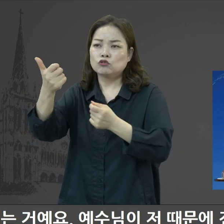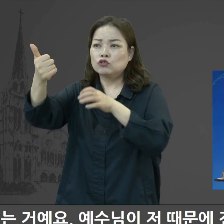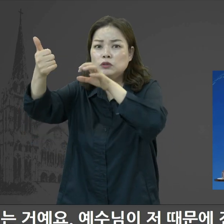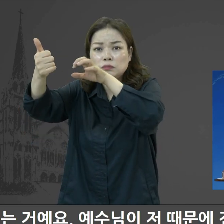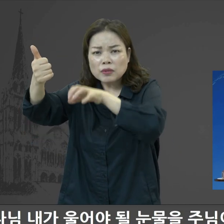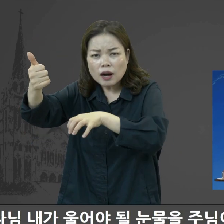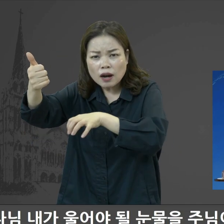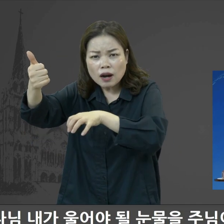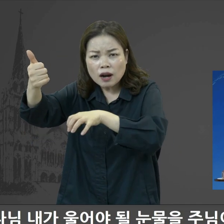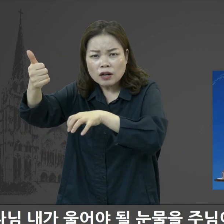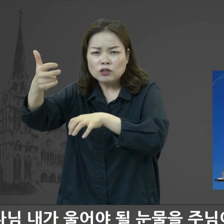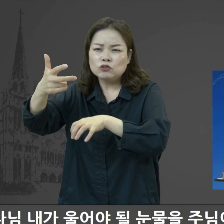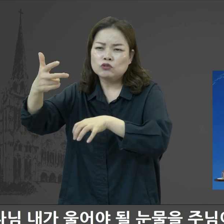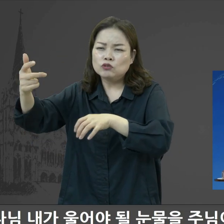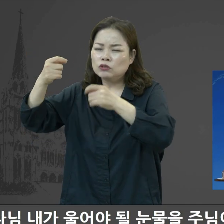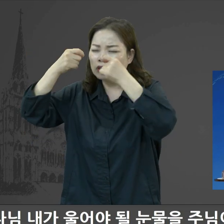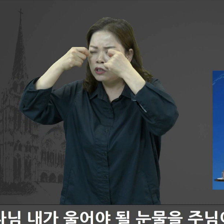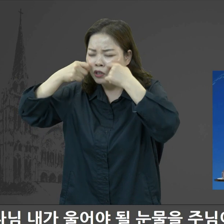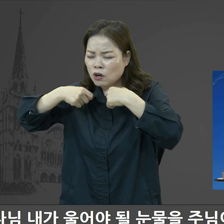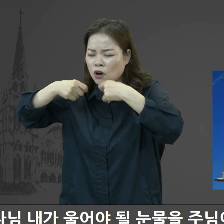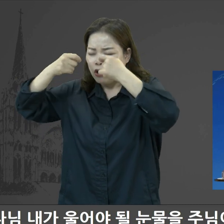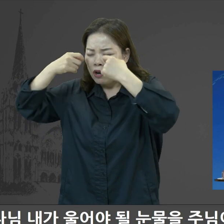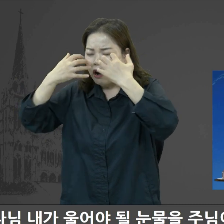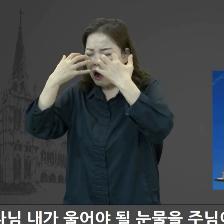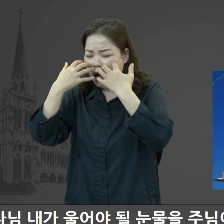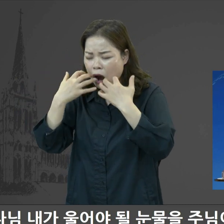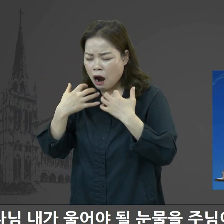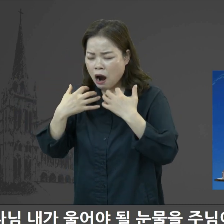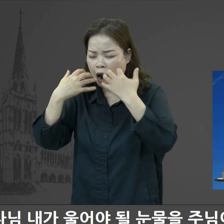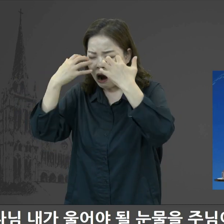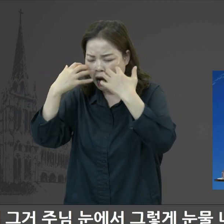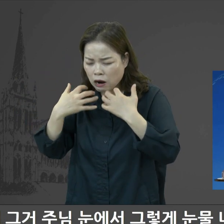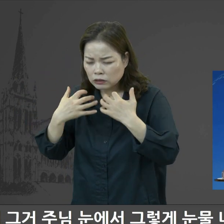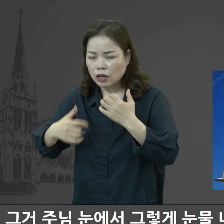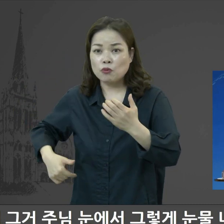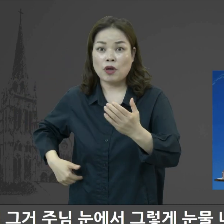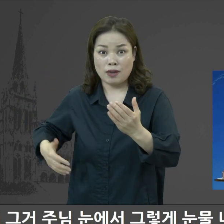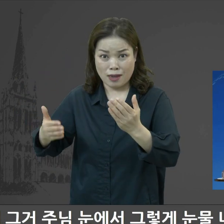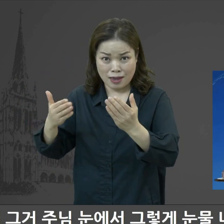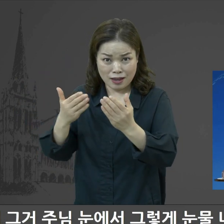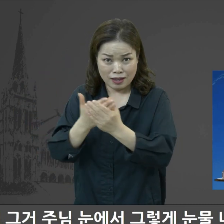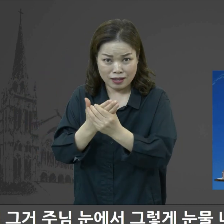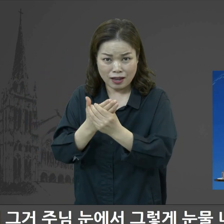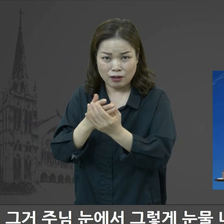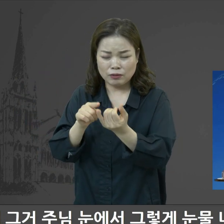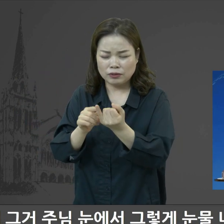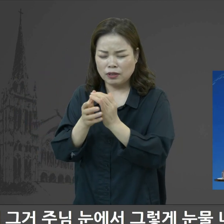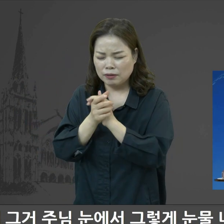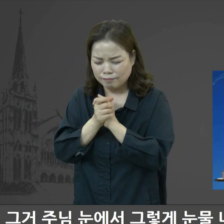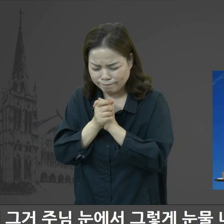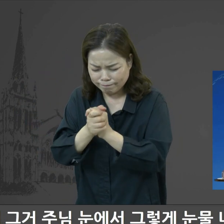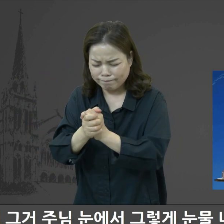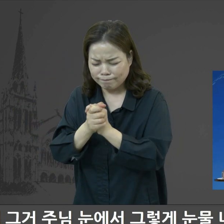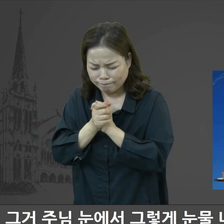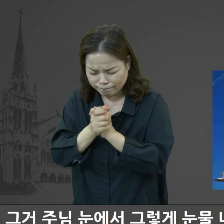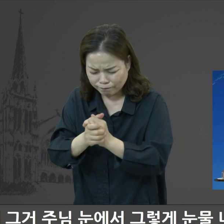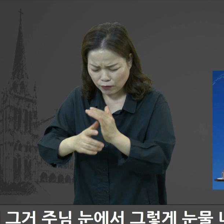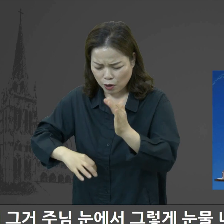앞에 주님 눈에서 그렇게 눈물 나게 한 거를 또 그렇게 회개하면서요, 그렇게 우는데 배창자가